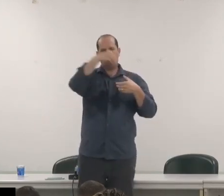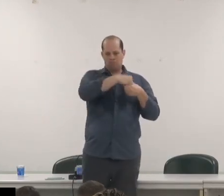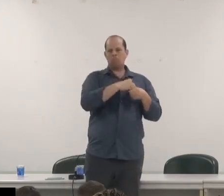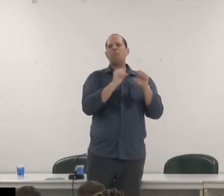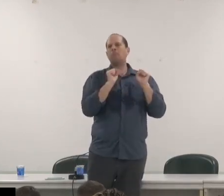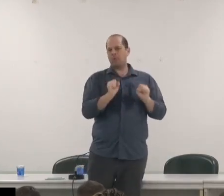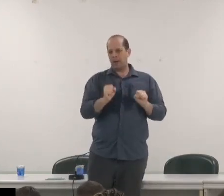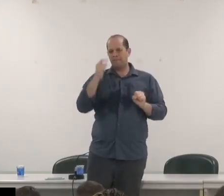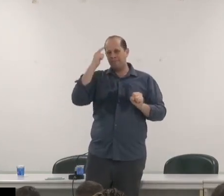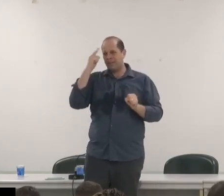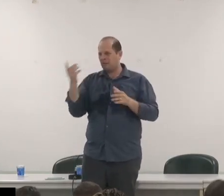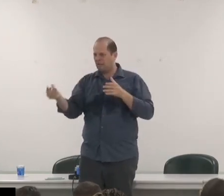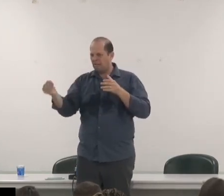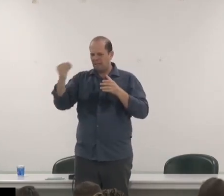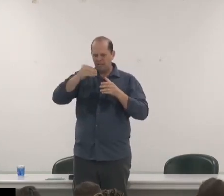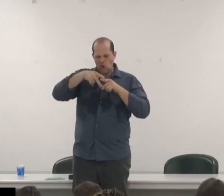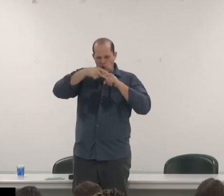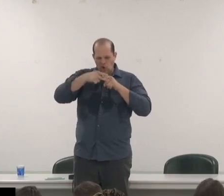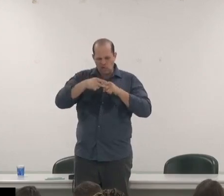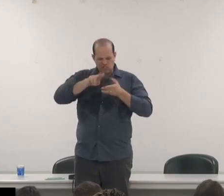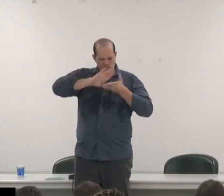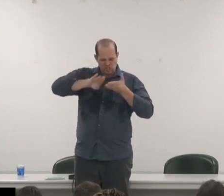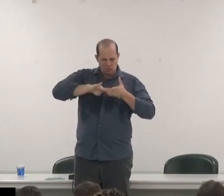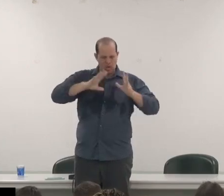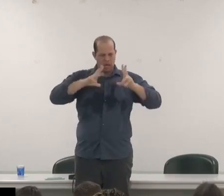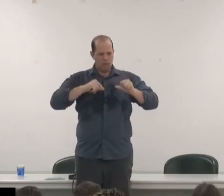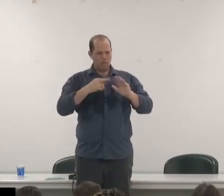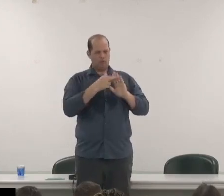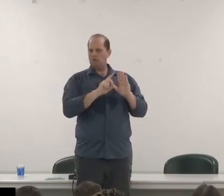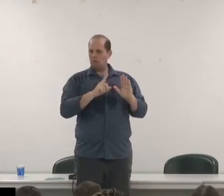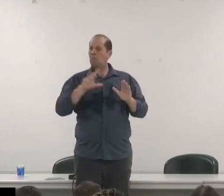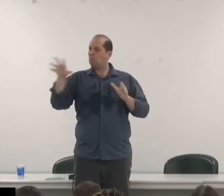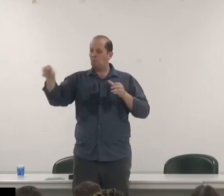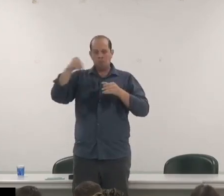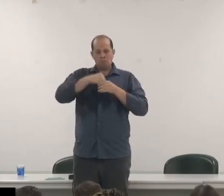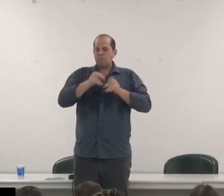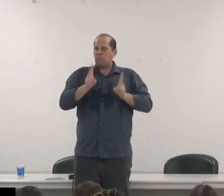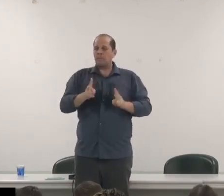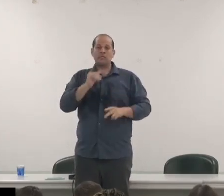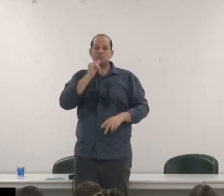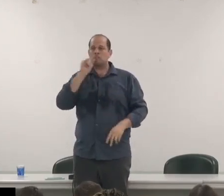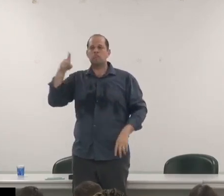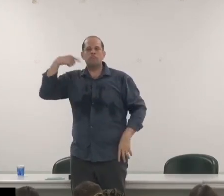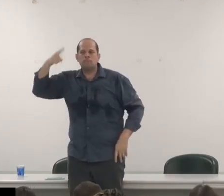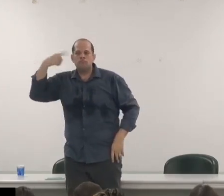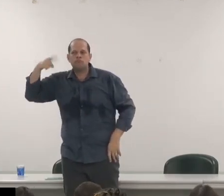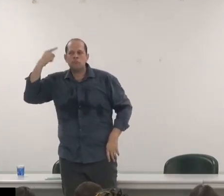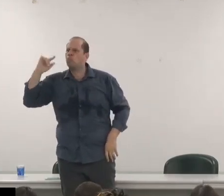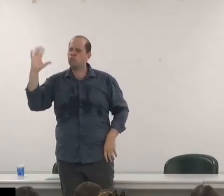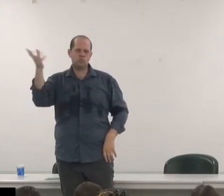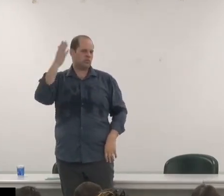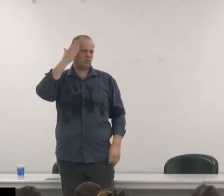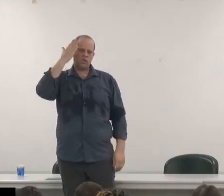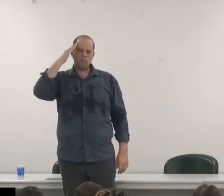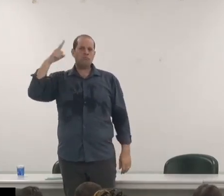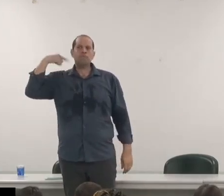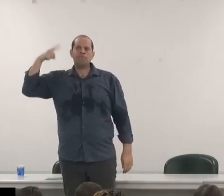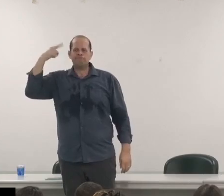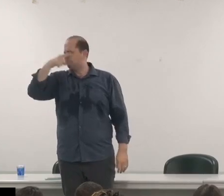forma geral e que são incorporados a Libras, ao sistema da língua, né? Então, por exemplo, louco. Se eu